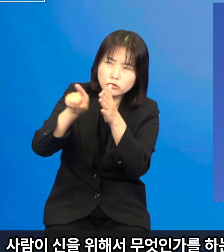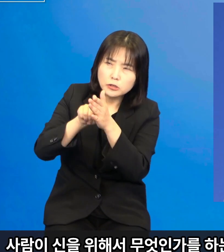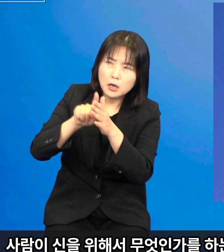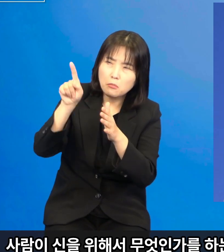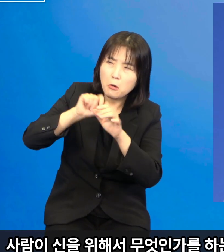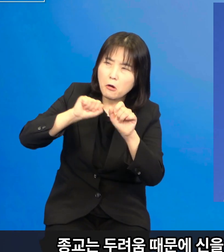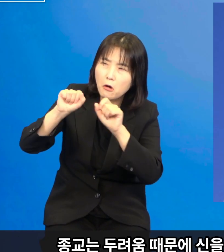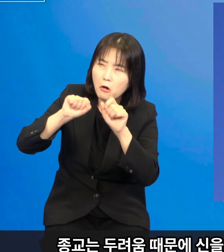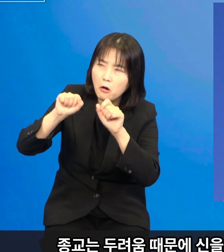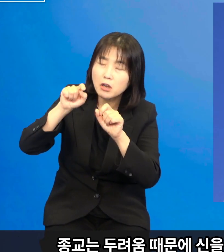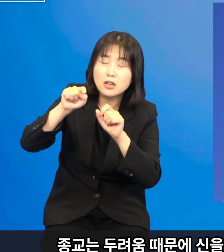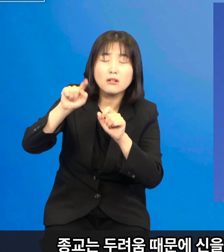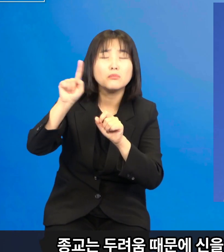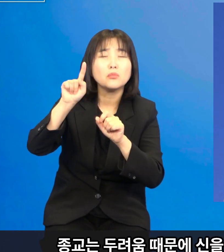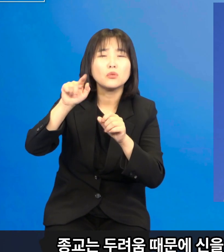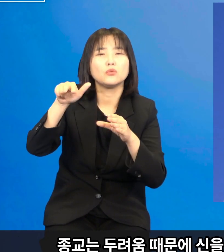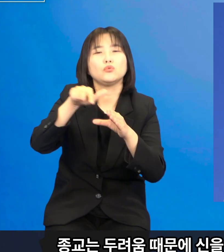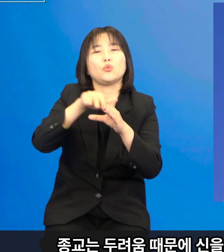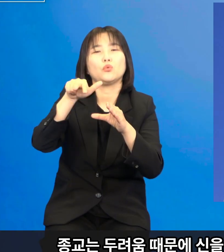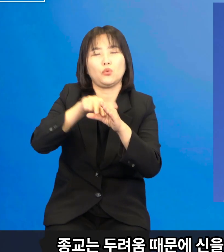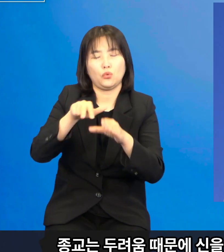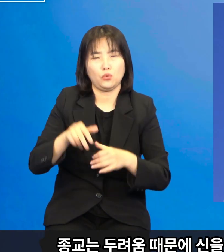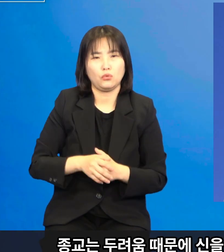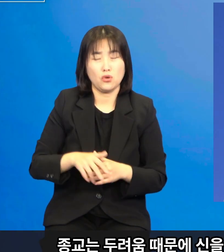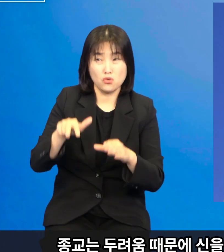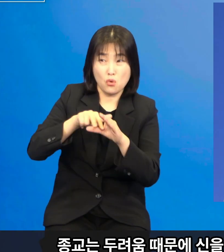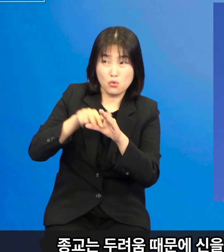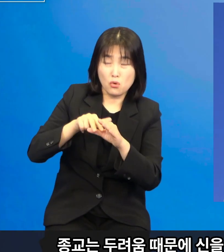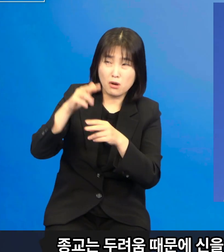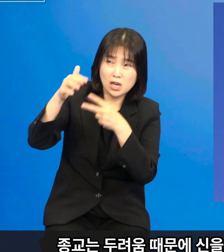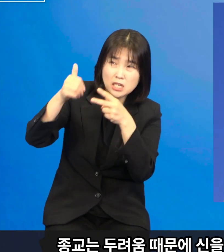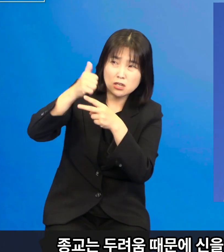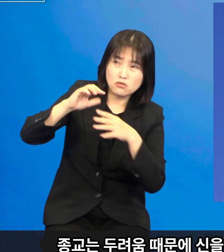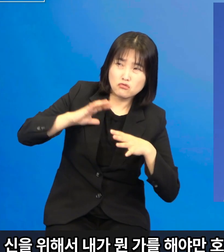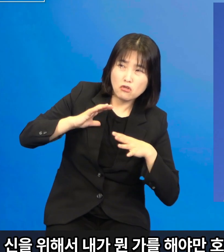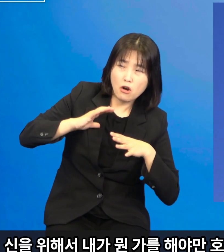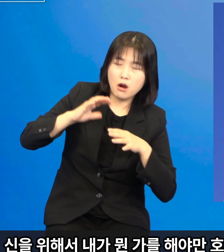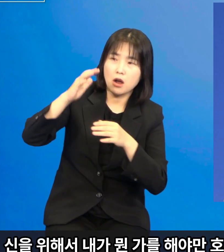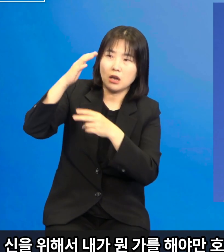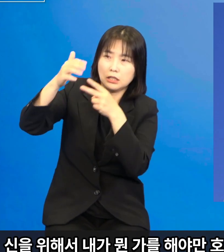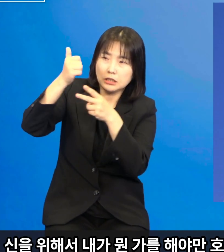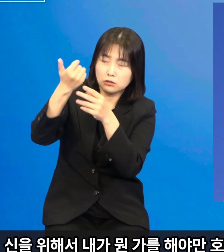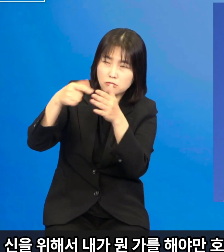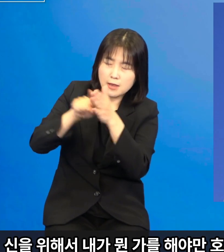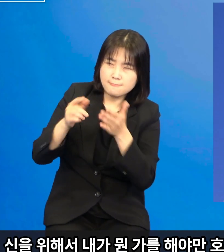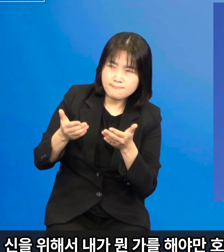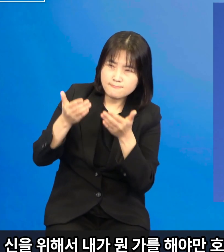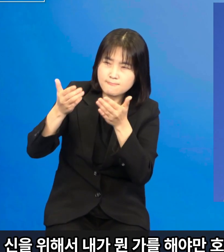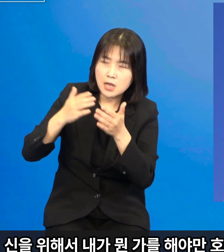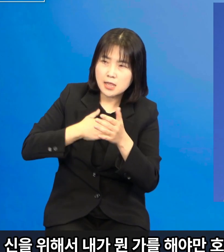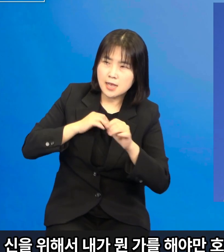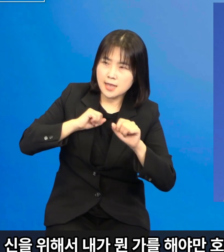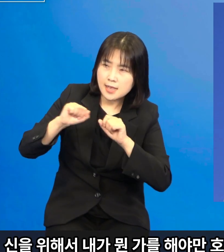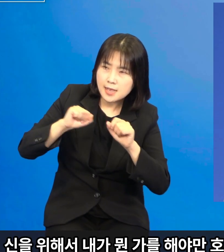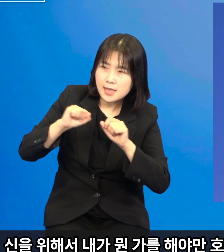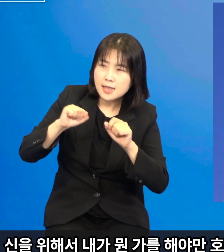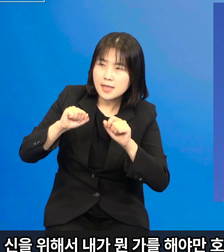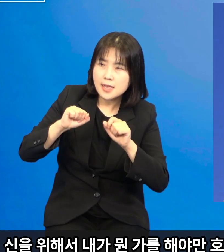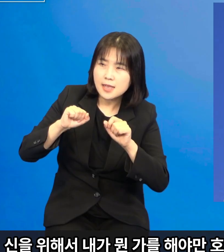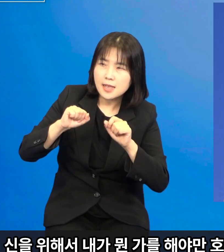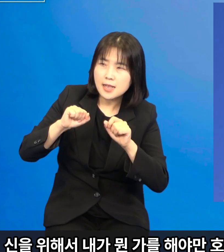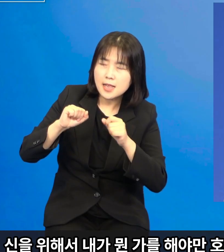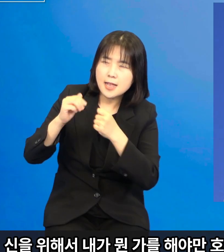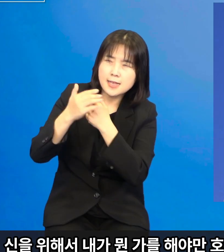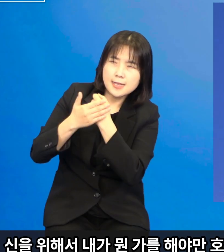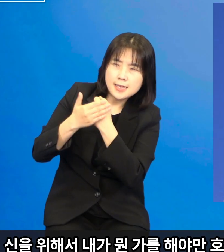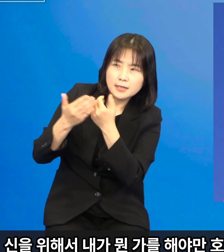보통 종교입니다. 종교는 두려움 때문에 신을 위해서 뭔가를 바쳐야 되고 신을 위해서 내가 뭔가를 해야만 호의를